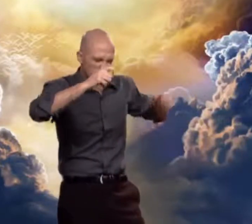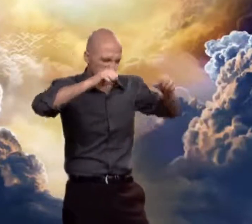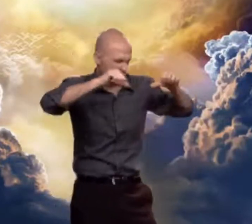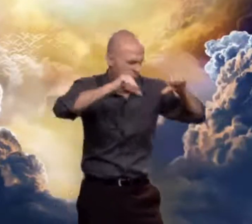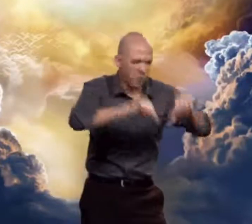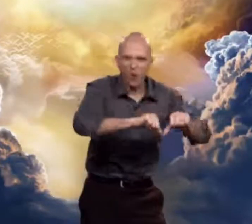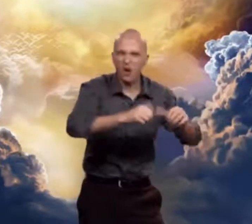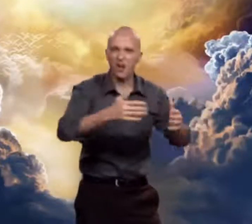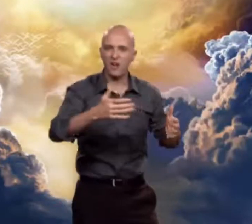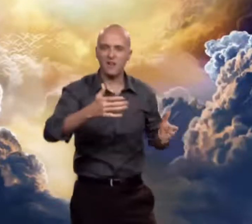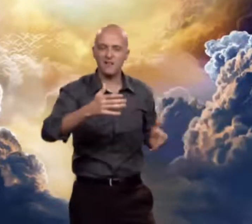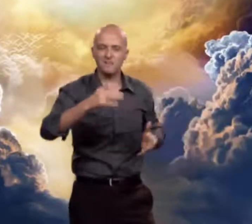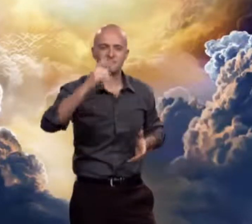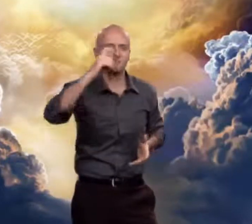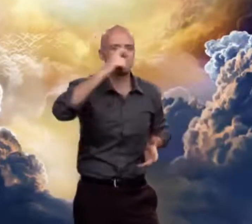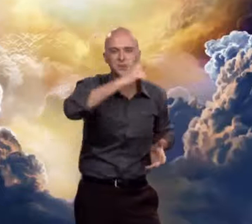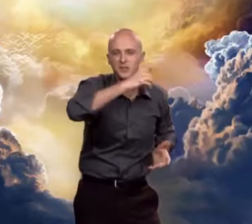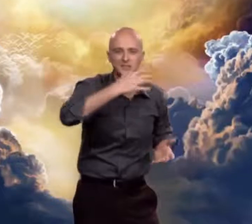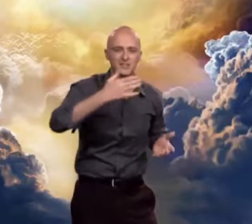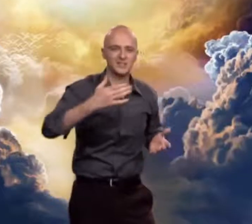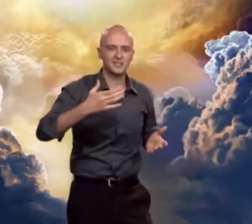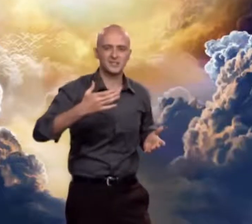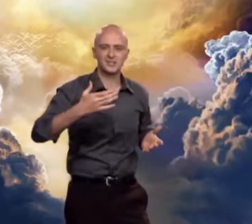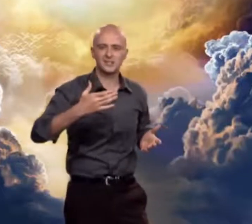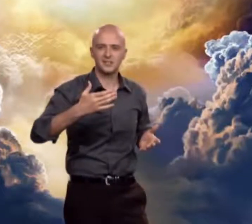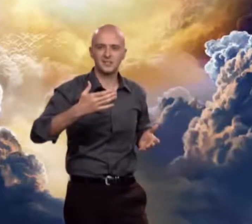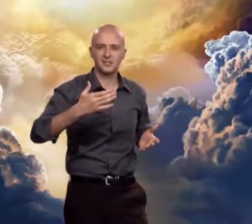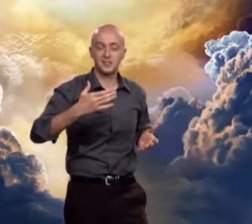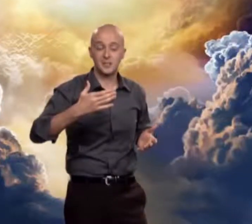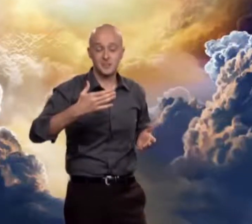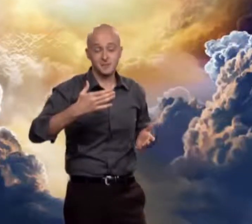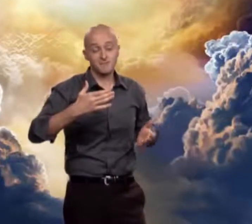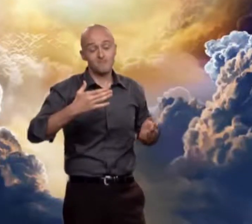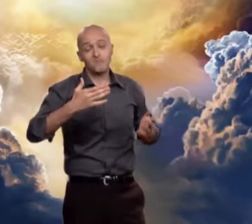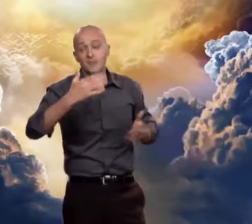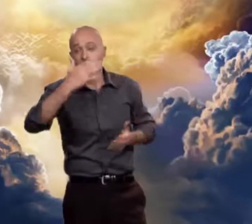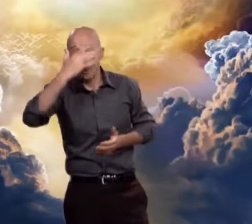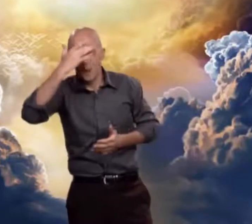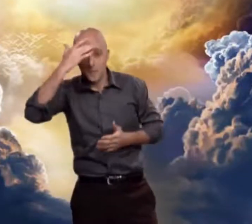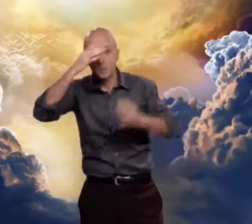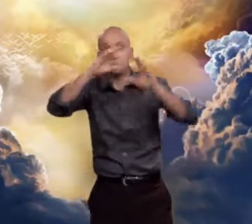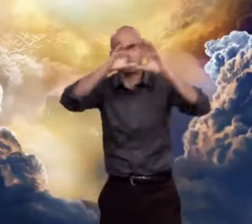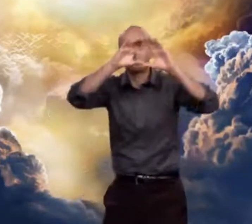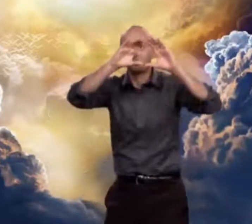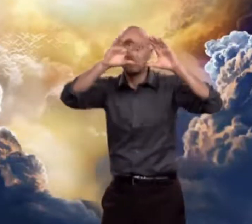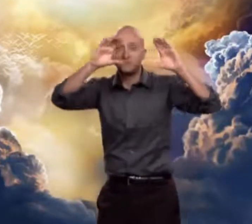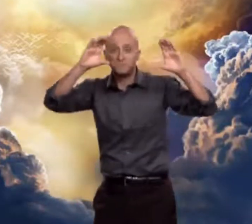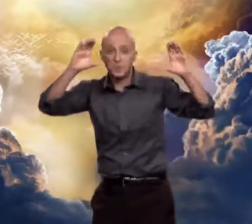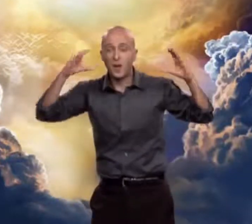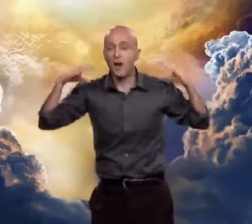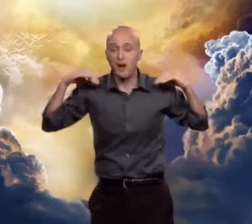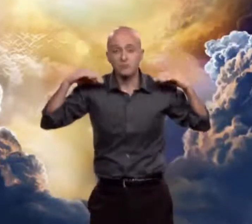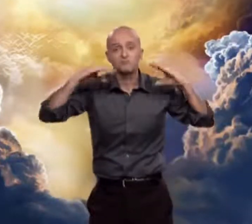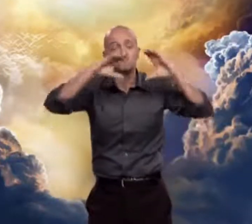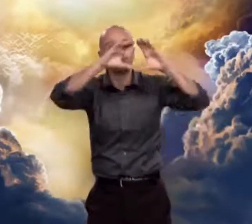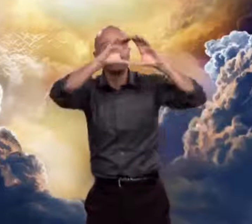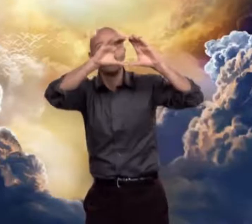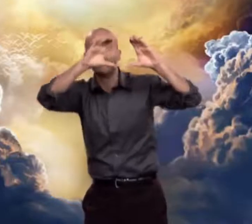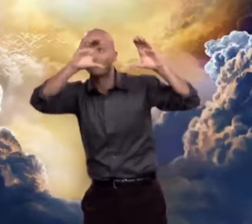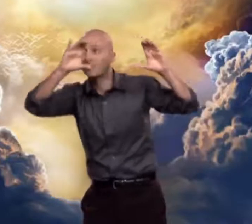ele destruísse Satanás. Se este fosse destruído imediatamente, os outros teriam servido a Deus por medo em vez